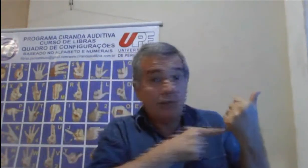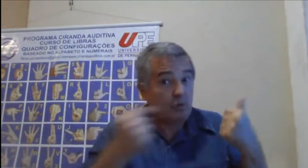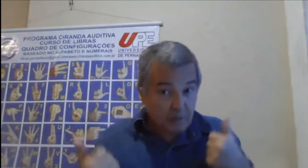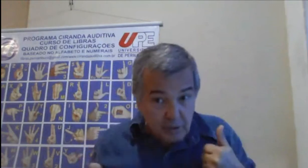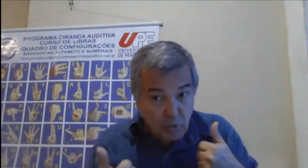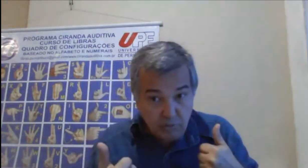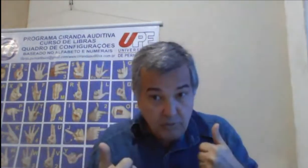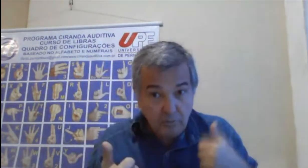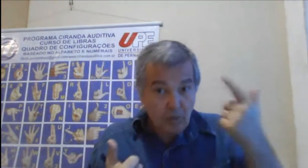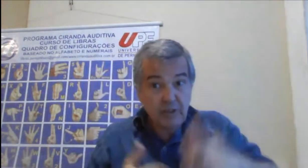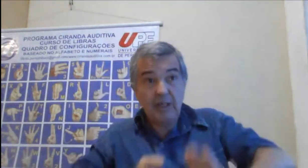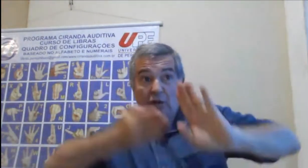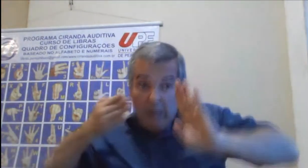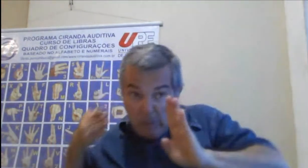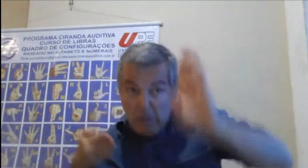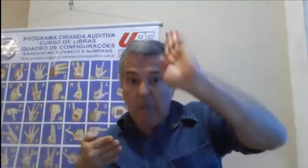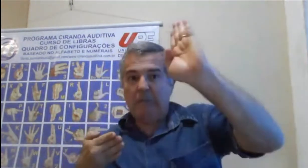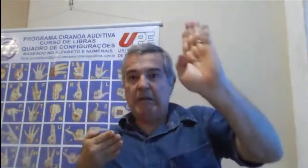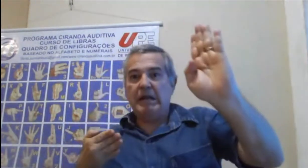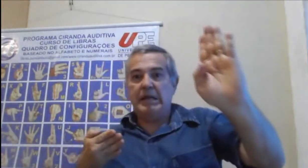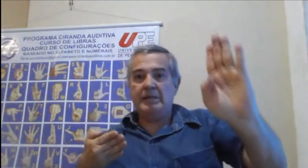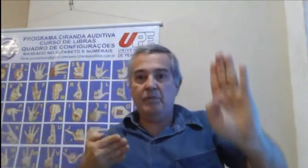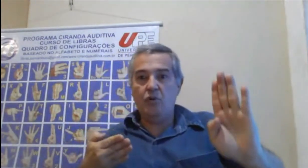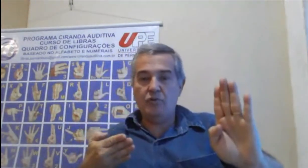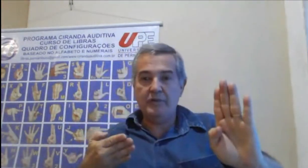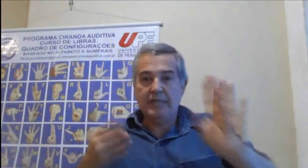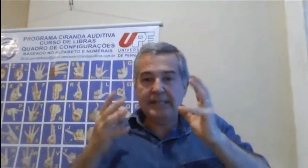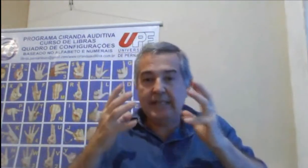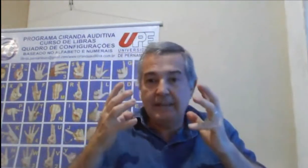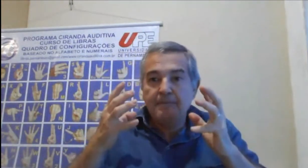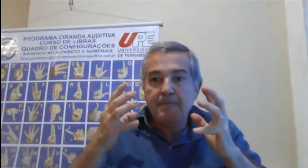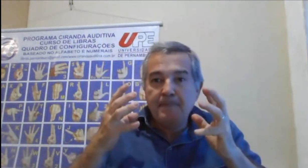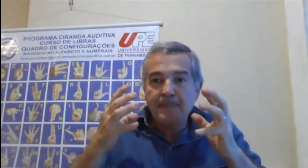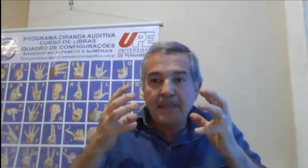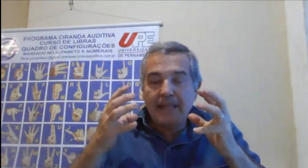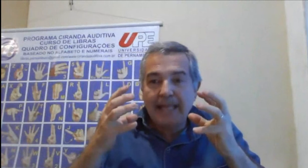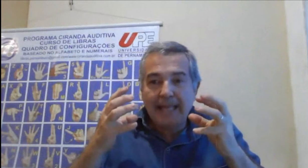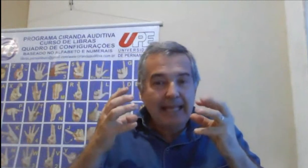são só 3 morros. A cordilheira é uma carreira de morro. Quer dizer,